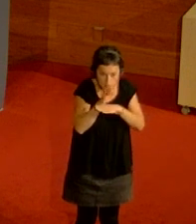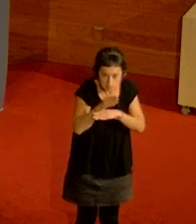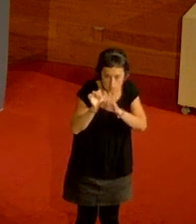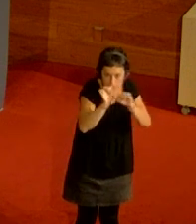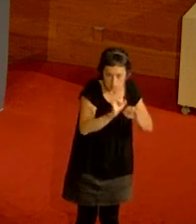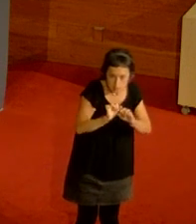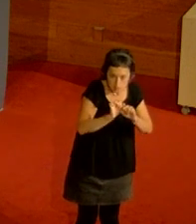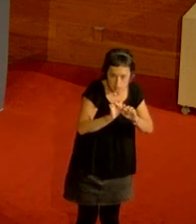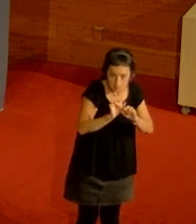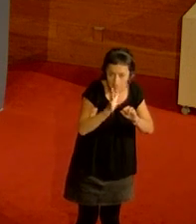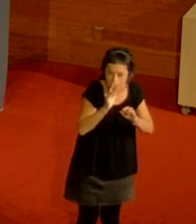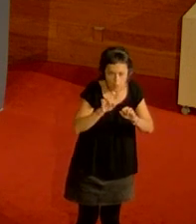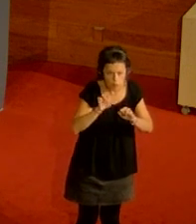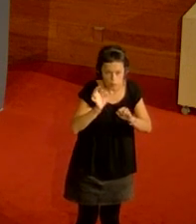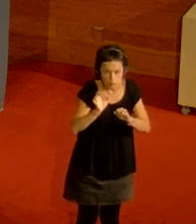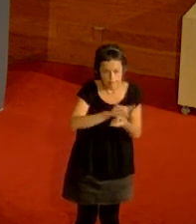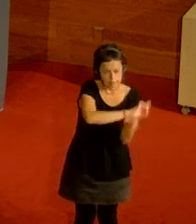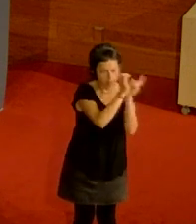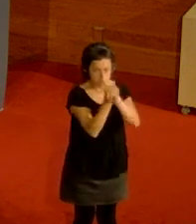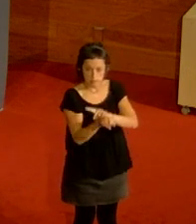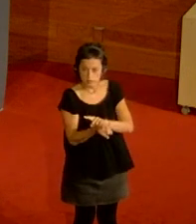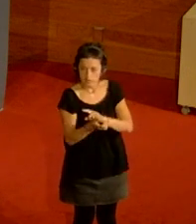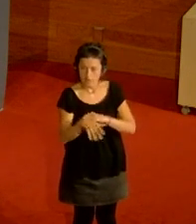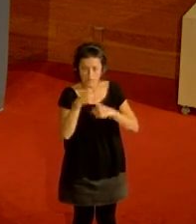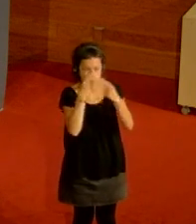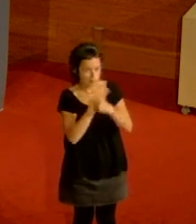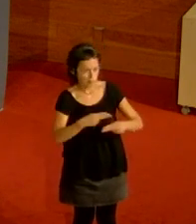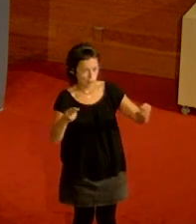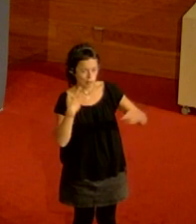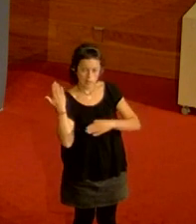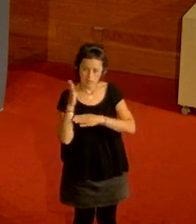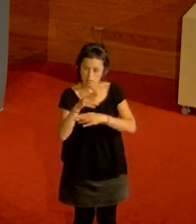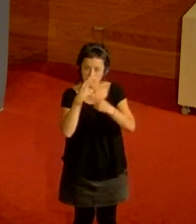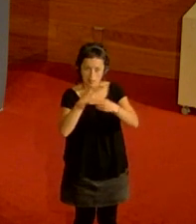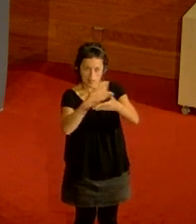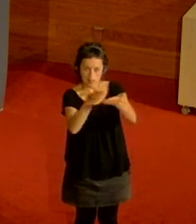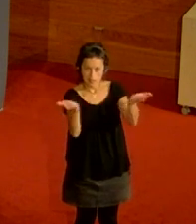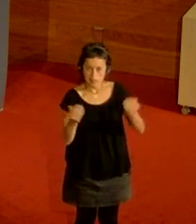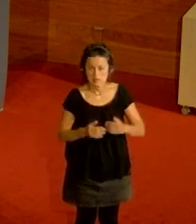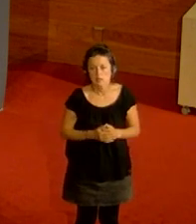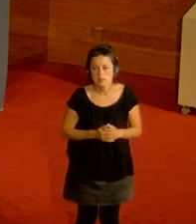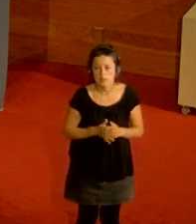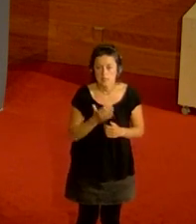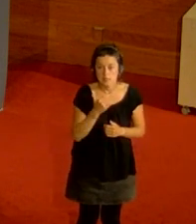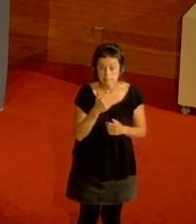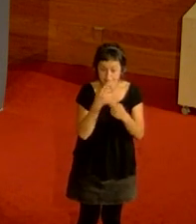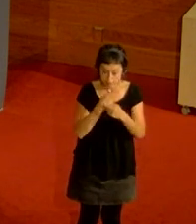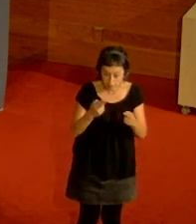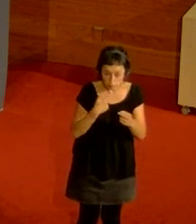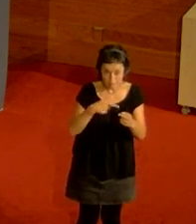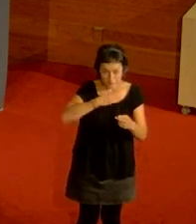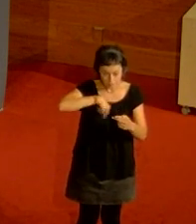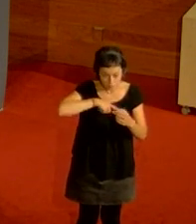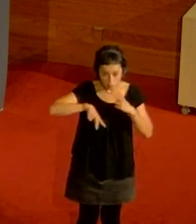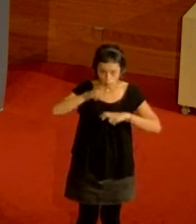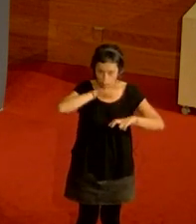que lo exhibimos ahora esa exhibición es algo eh buscado es algo que que que